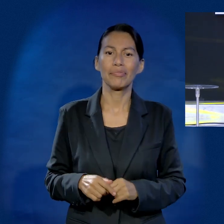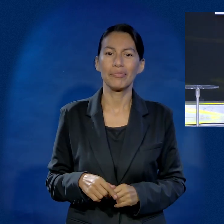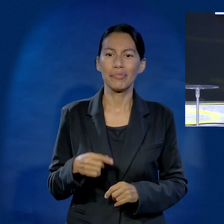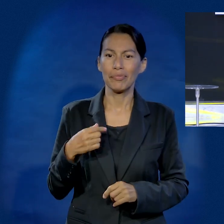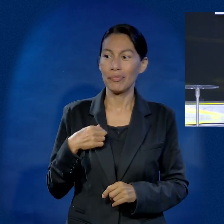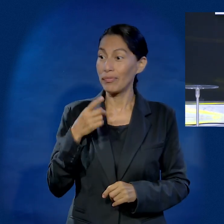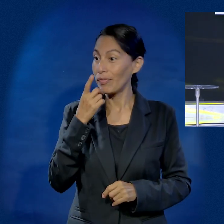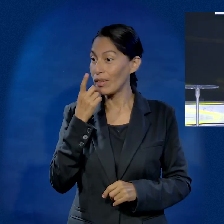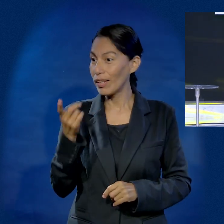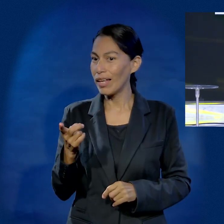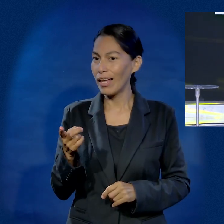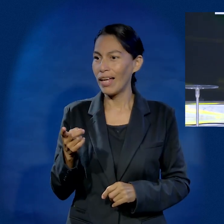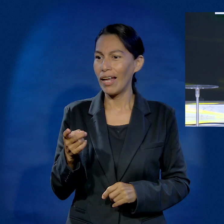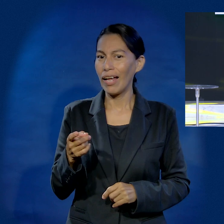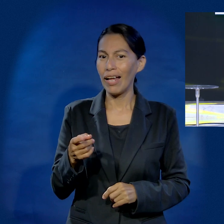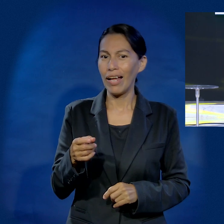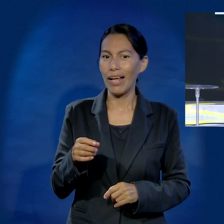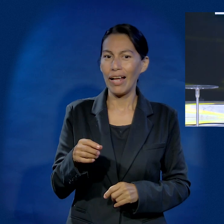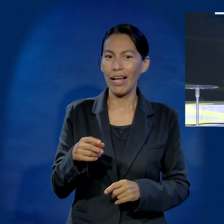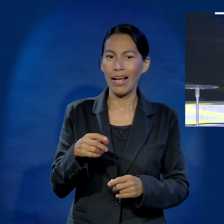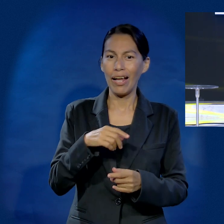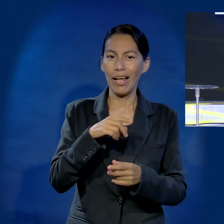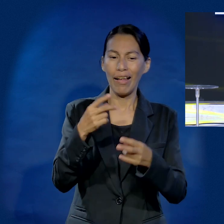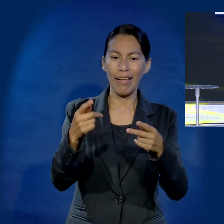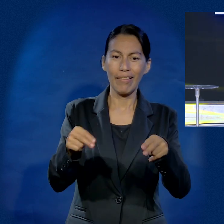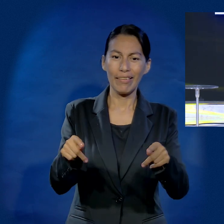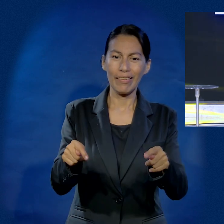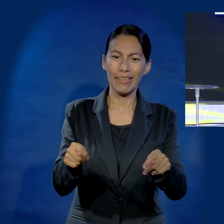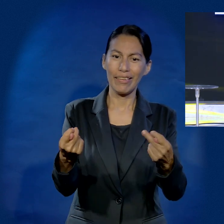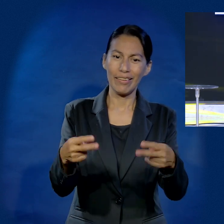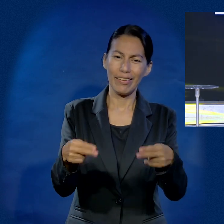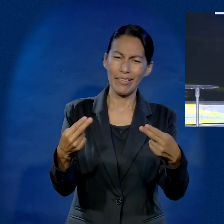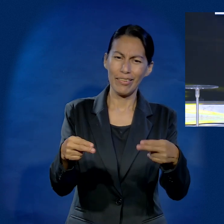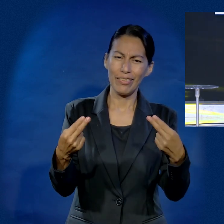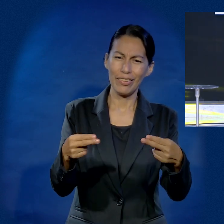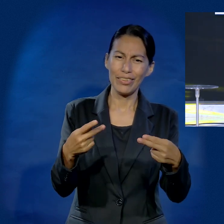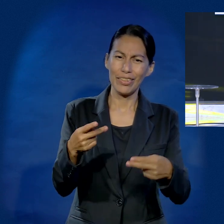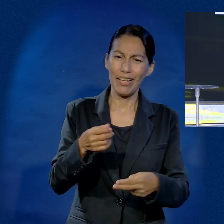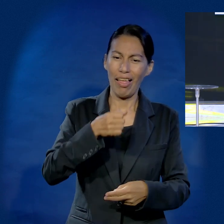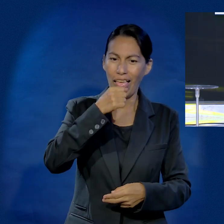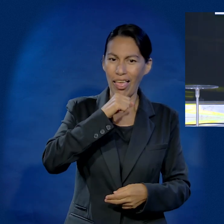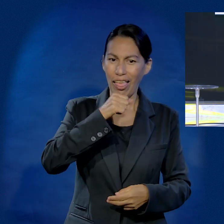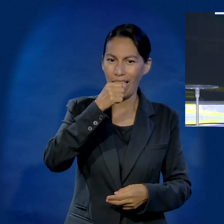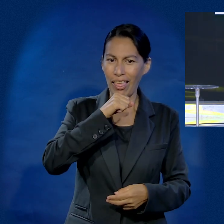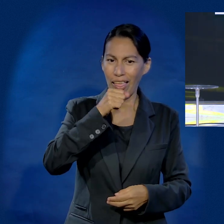Y así empezó. Yo me le declaré en una nevería.